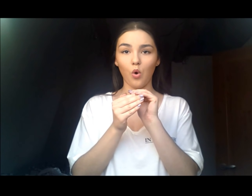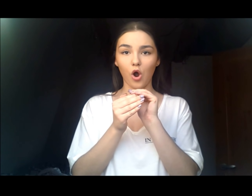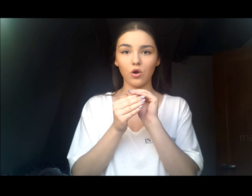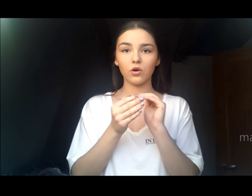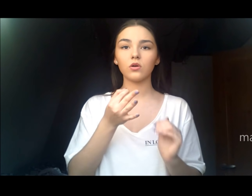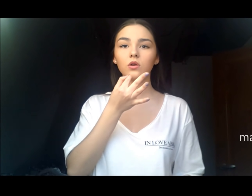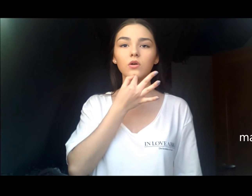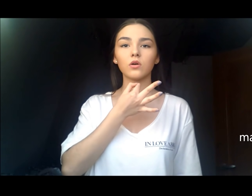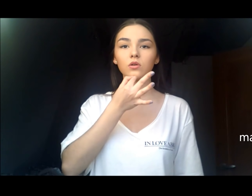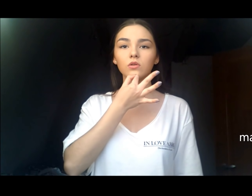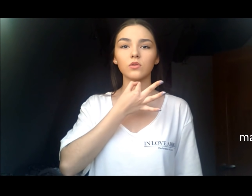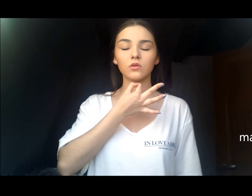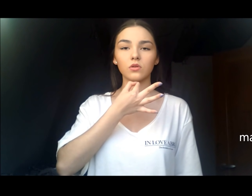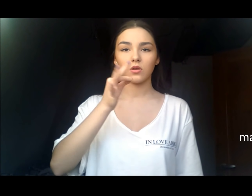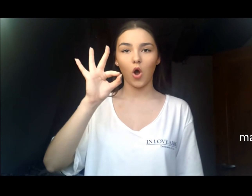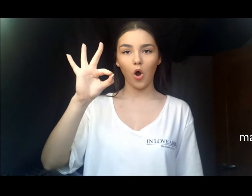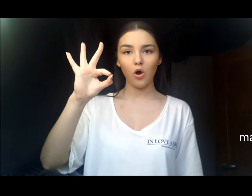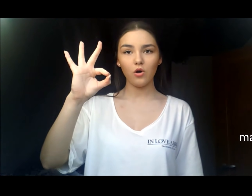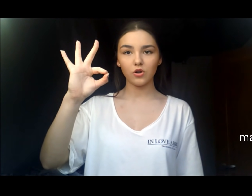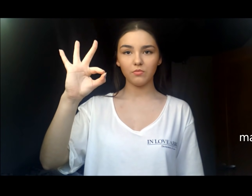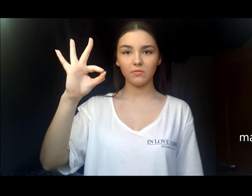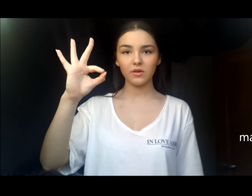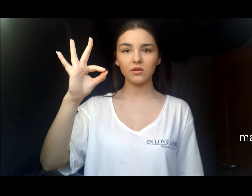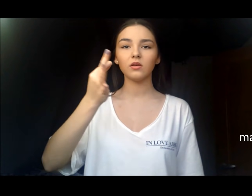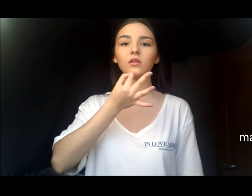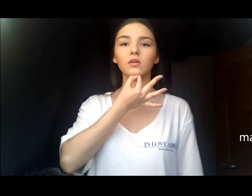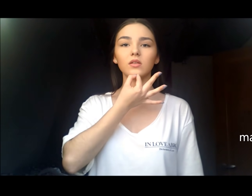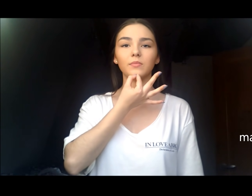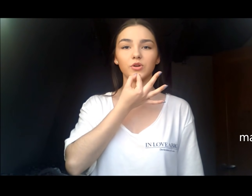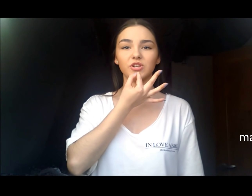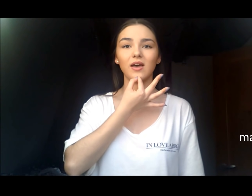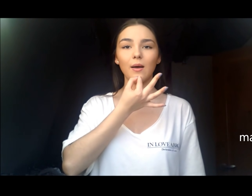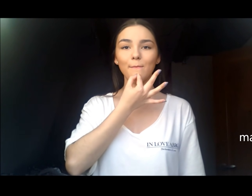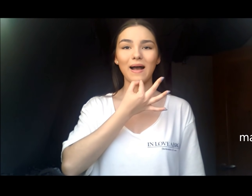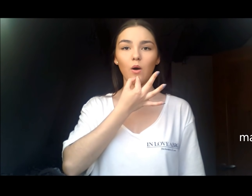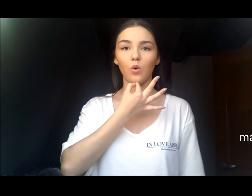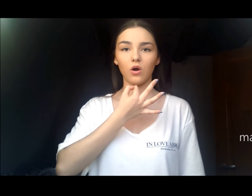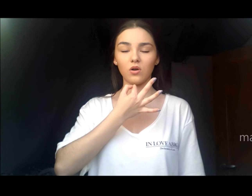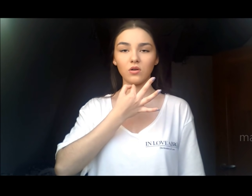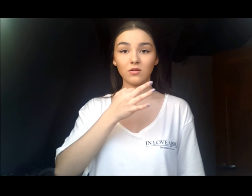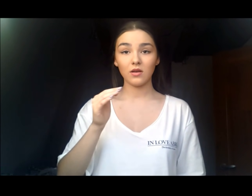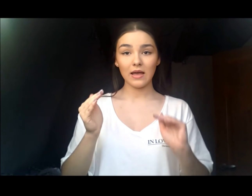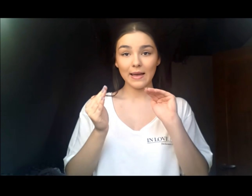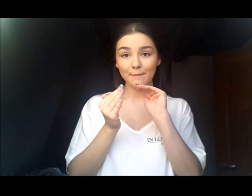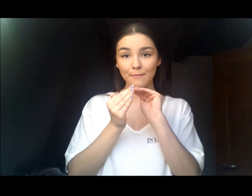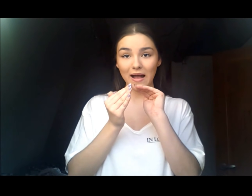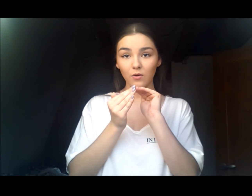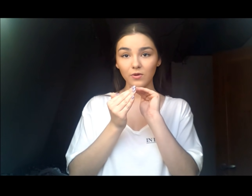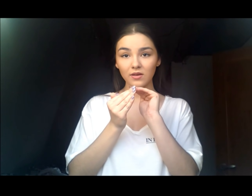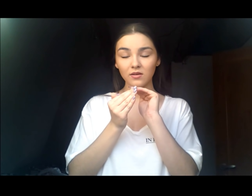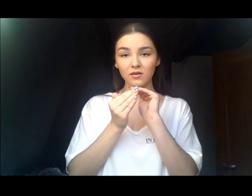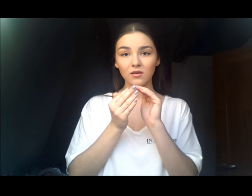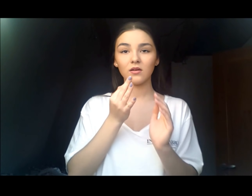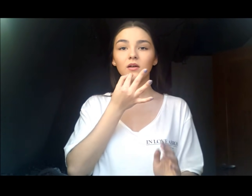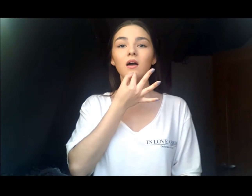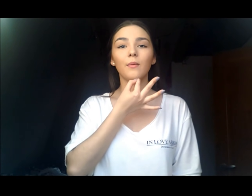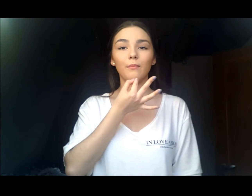Mało. O, robimy i na brodzie. Mało. Mały.